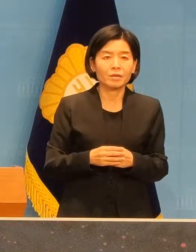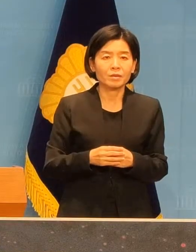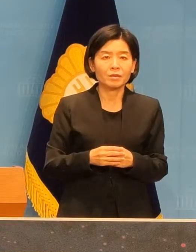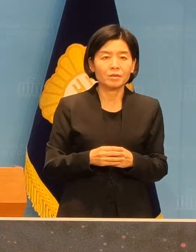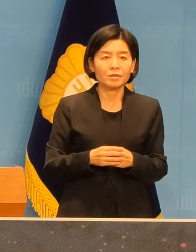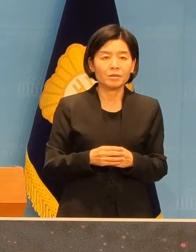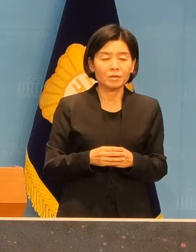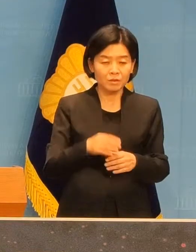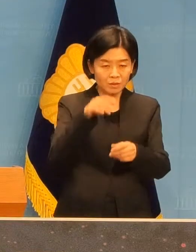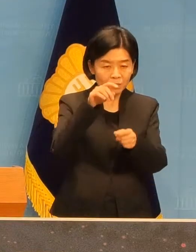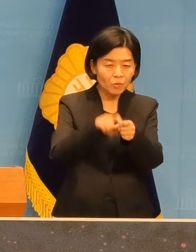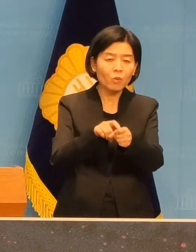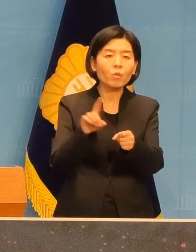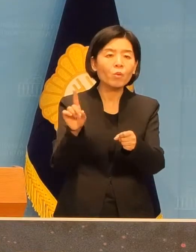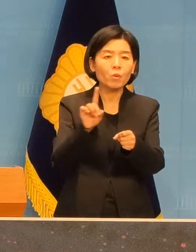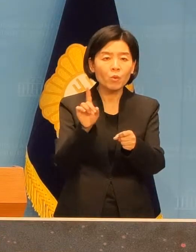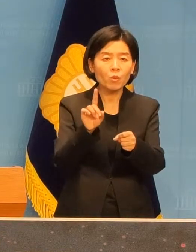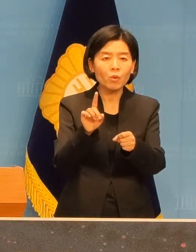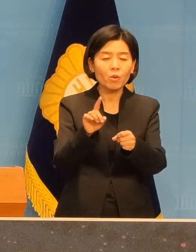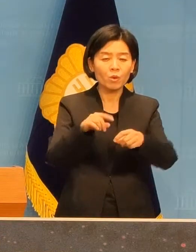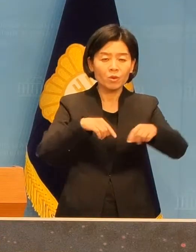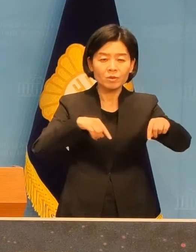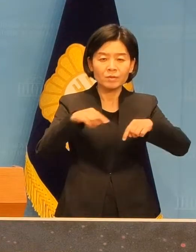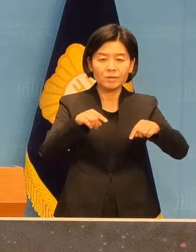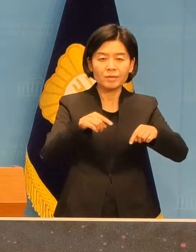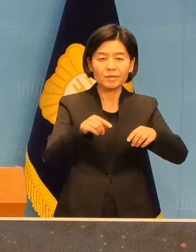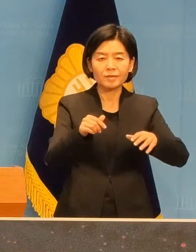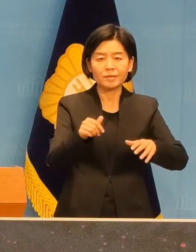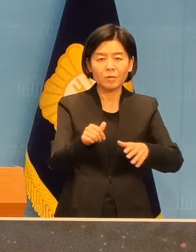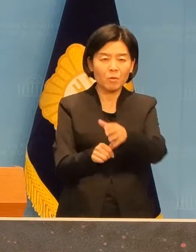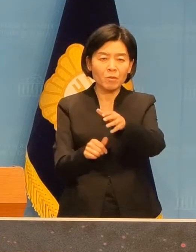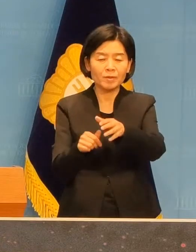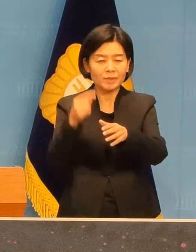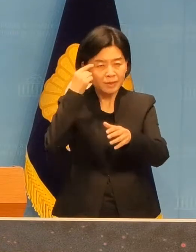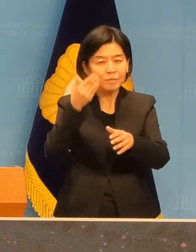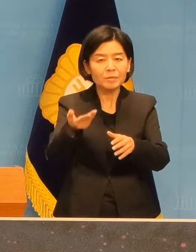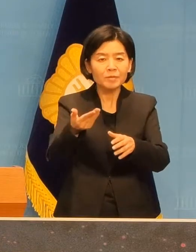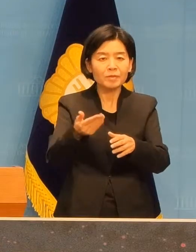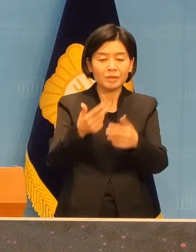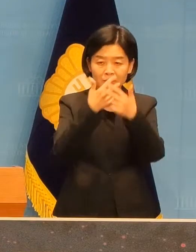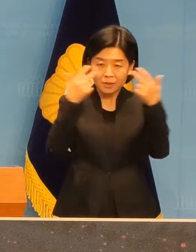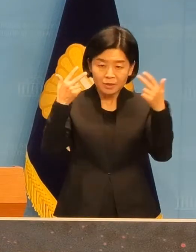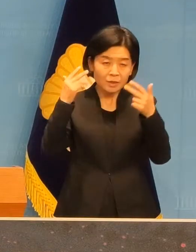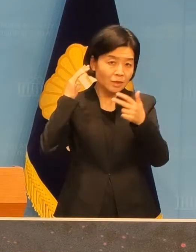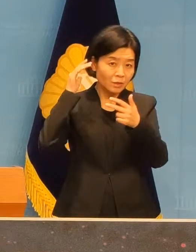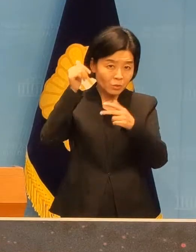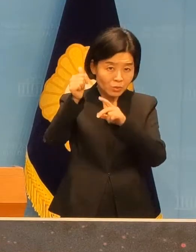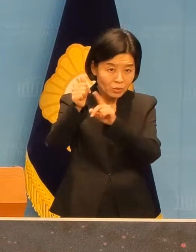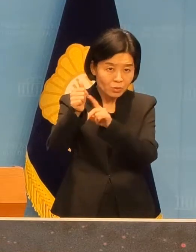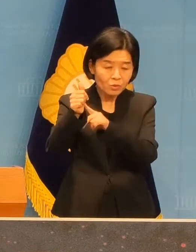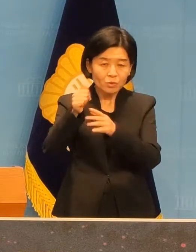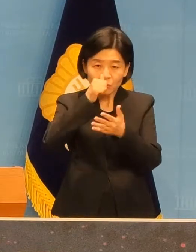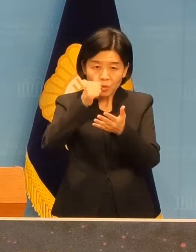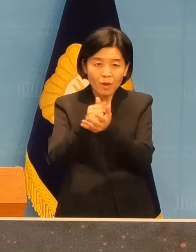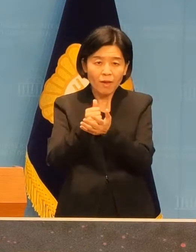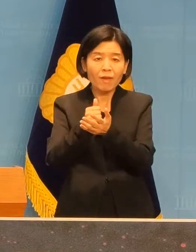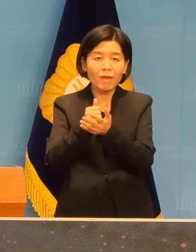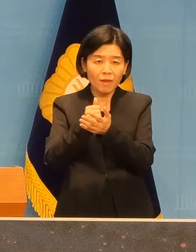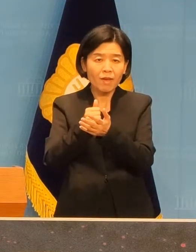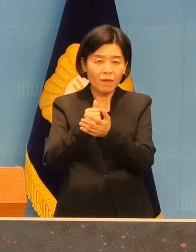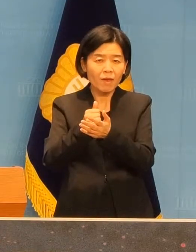그 목적은 정치공세 질문을 통해서 이재명 대통령의 유죄